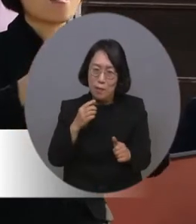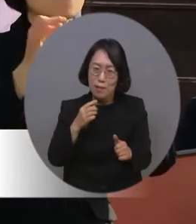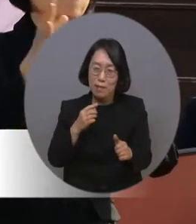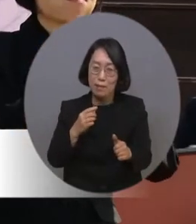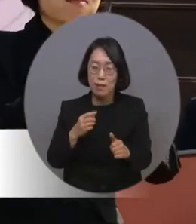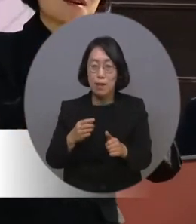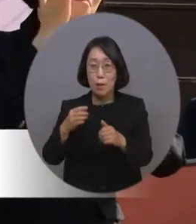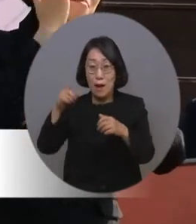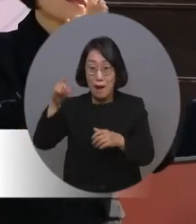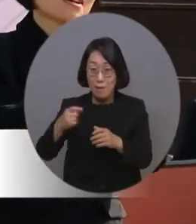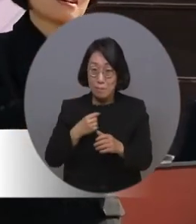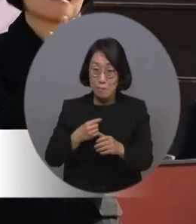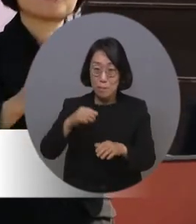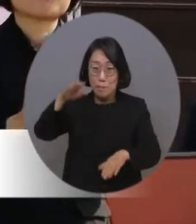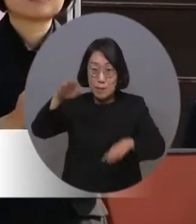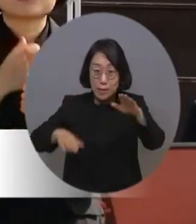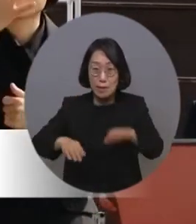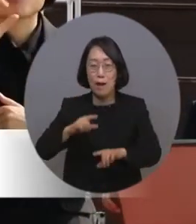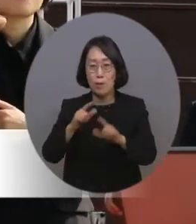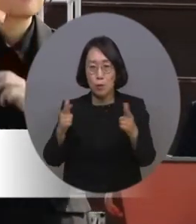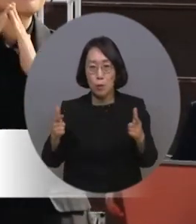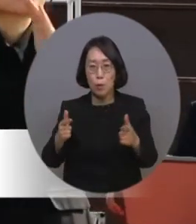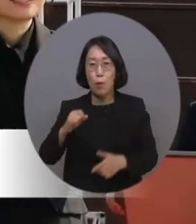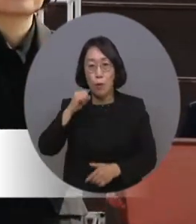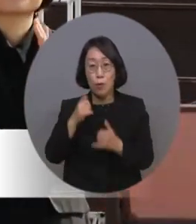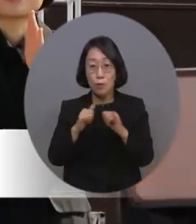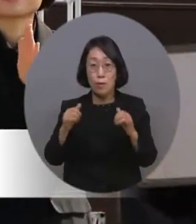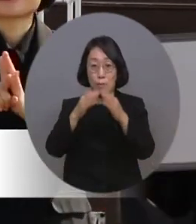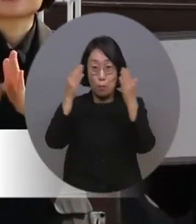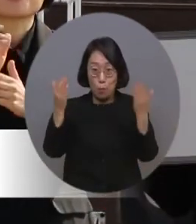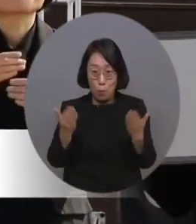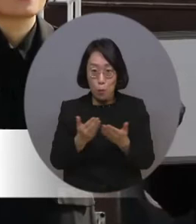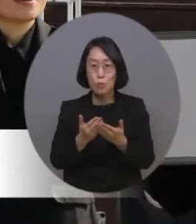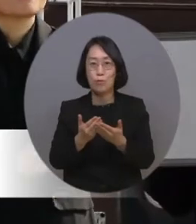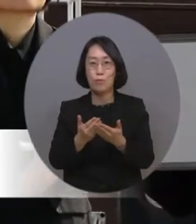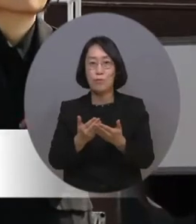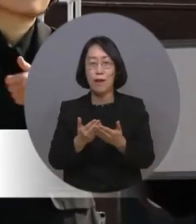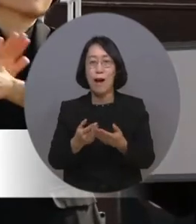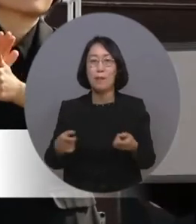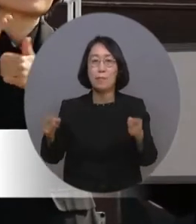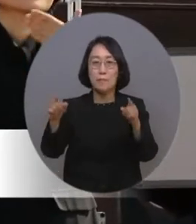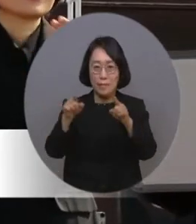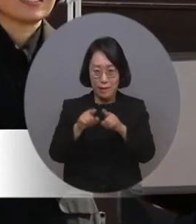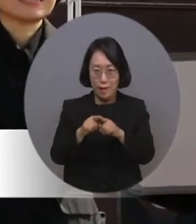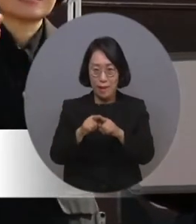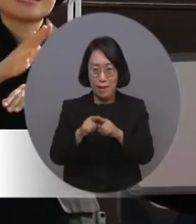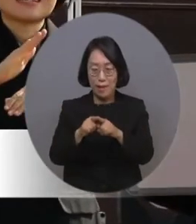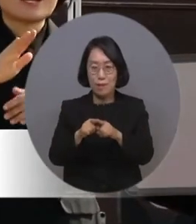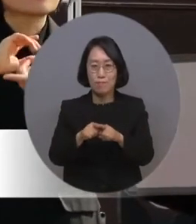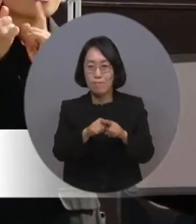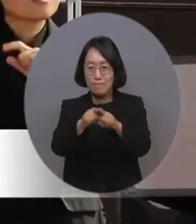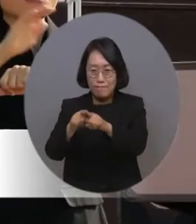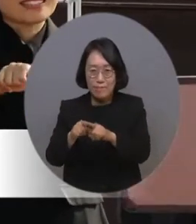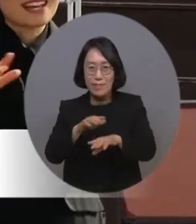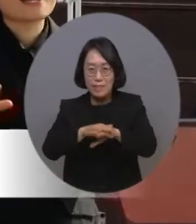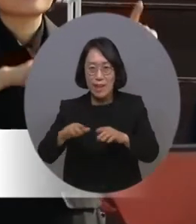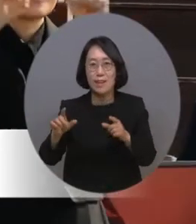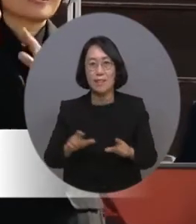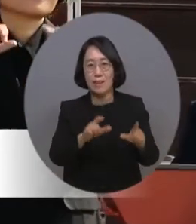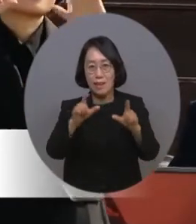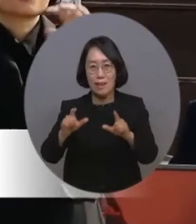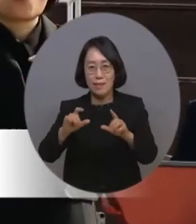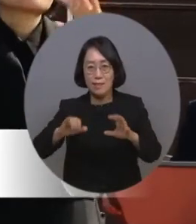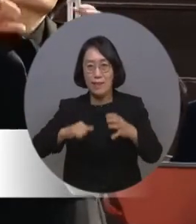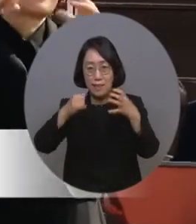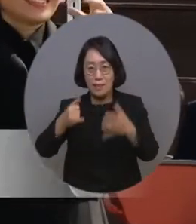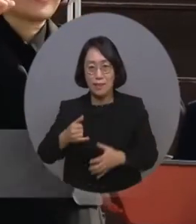아니고 힘들고 어려운 이웃들을 고듬어 안고 함께 정말 잘 살아가는 그런 세상이